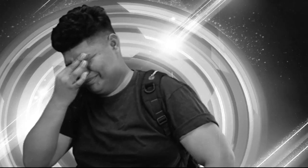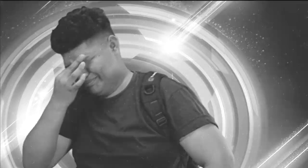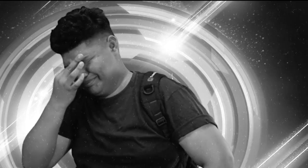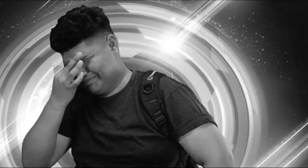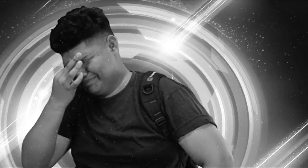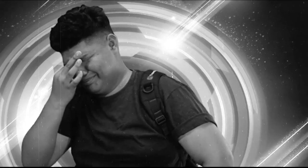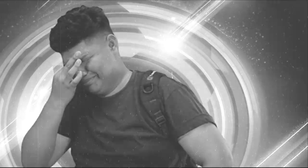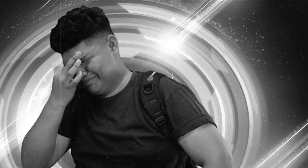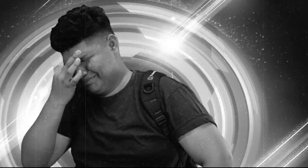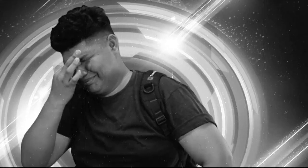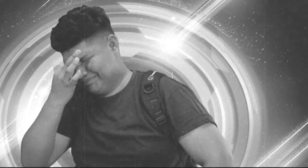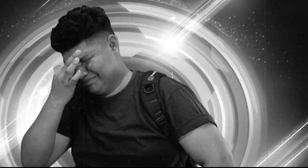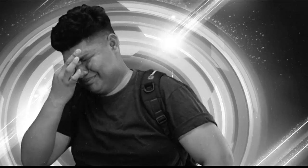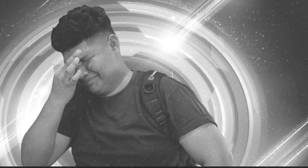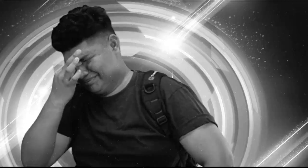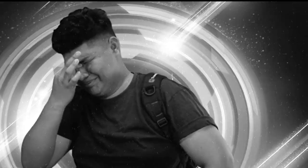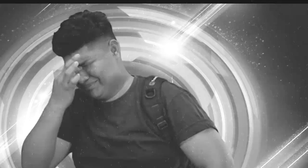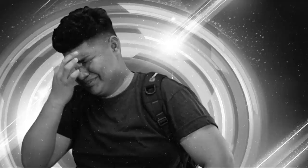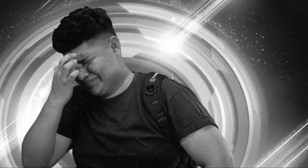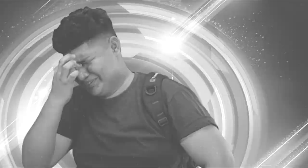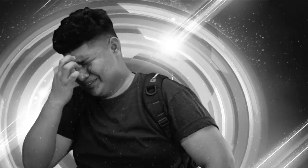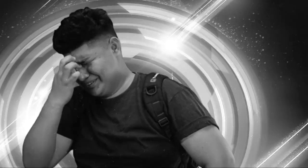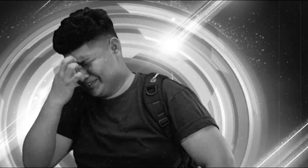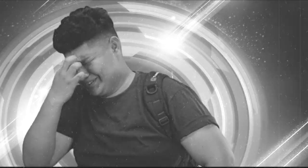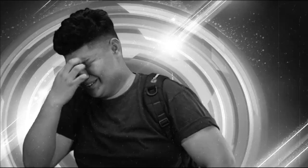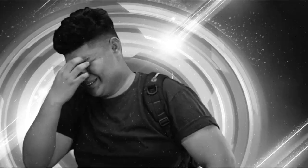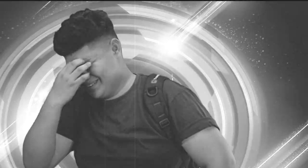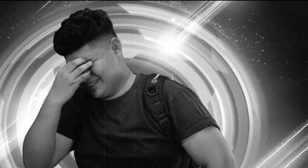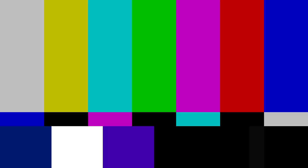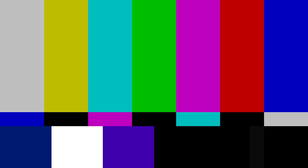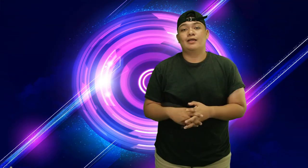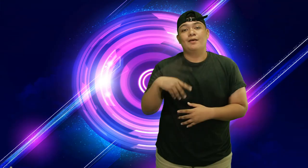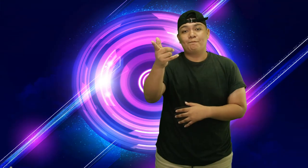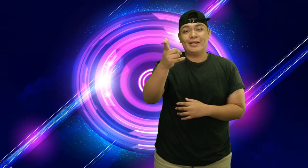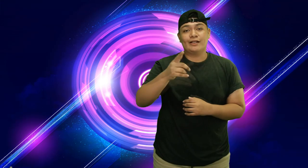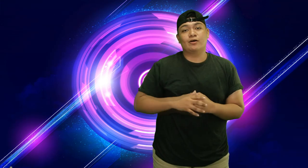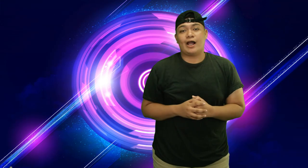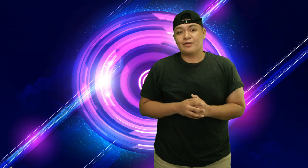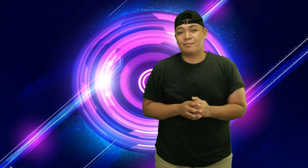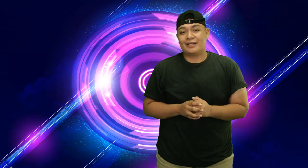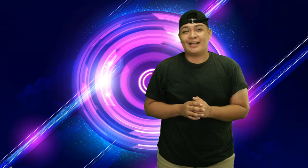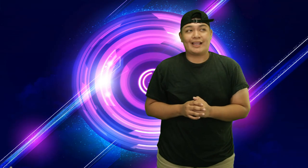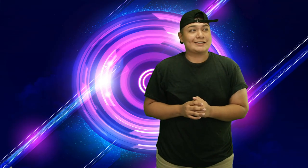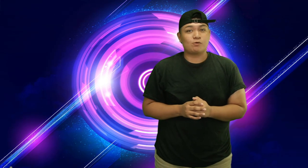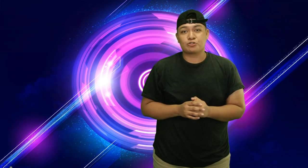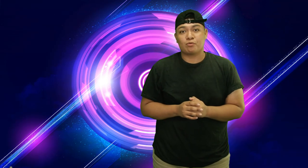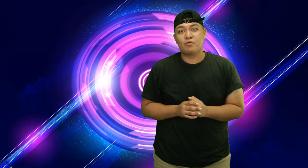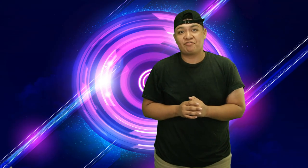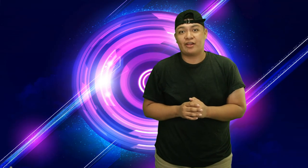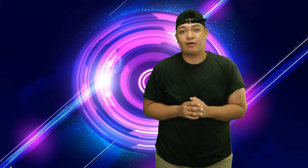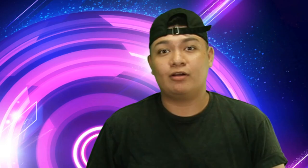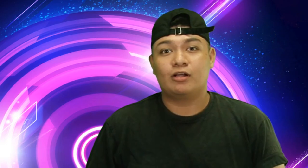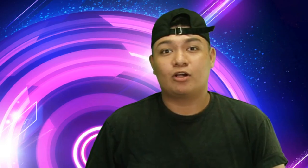yo aún me y kik en día pero hay una manera de que su voz es muy feo como